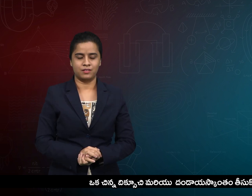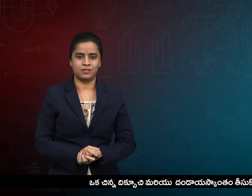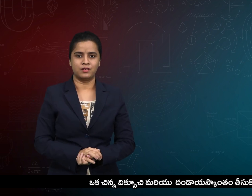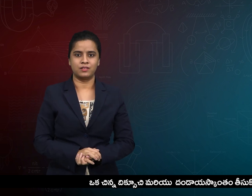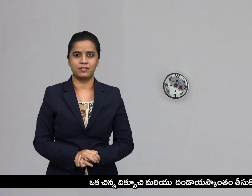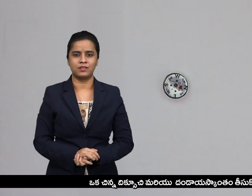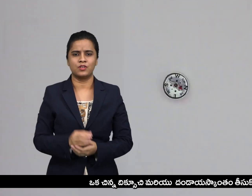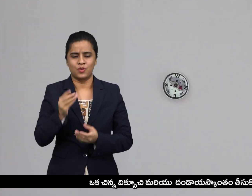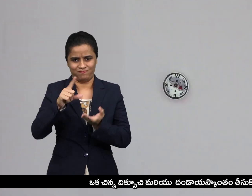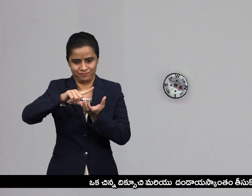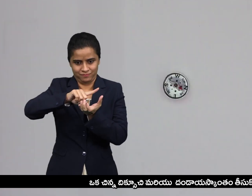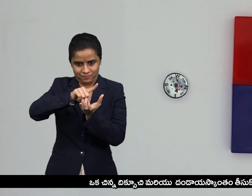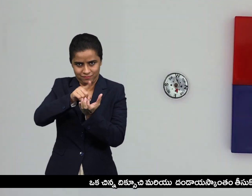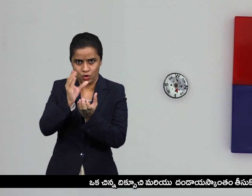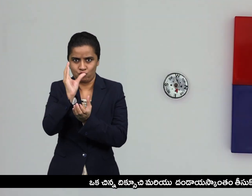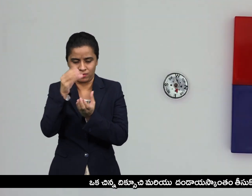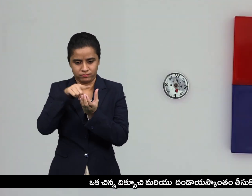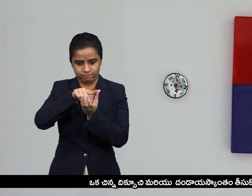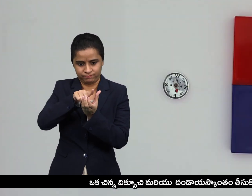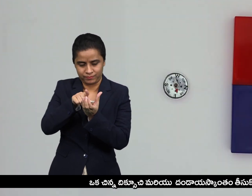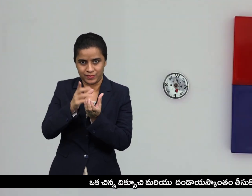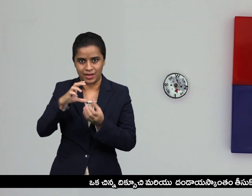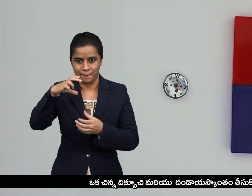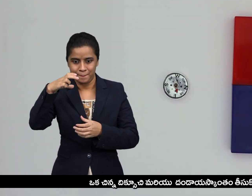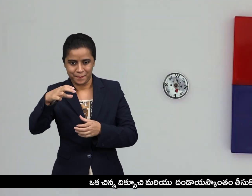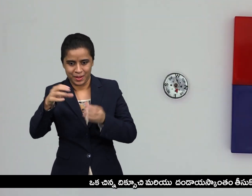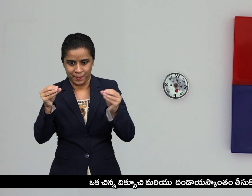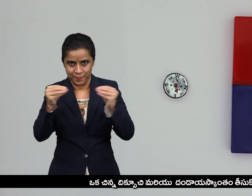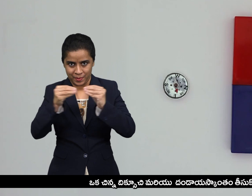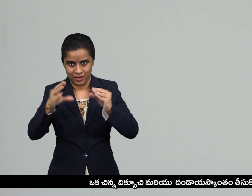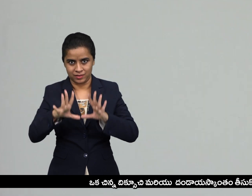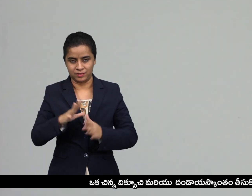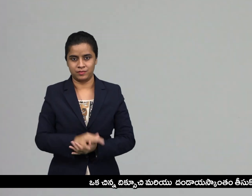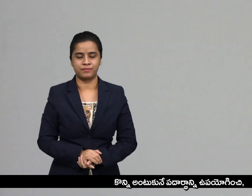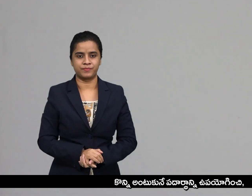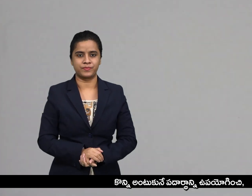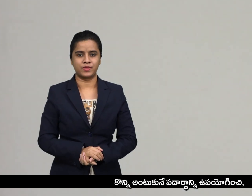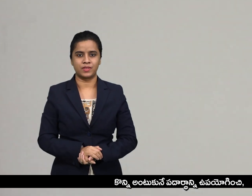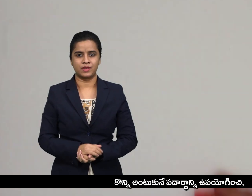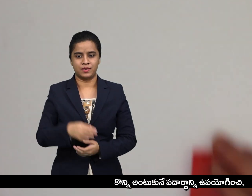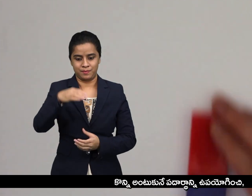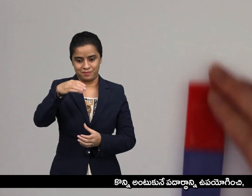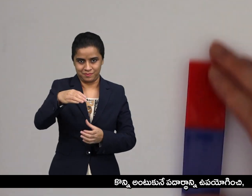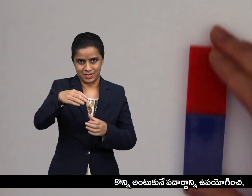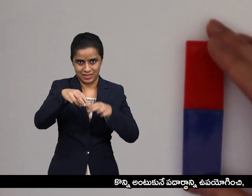ఒక చిన్న దిక్సూచి మరియు దండాయస్కాంతం తీసుకోండి. కొన్ని అంటుకునే పదార్థాన్ని